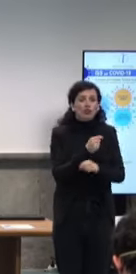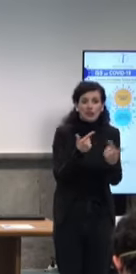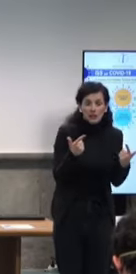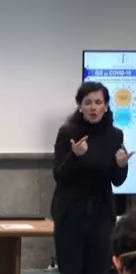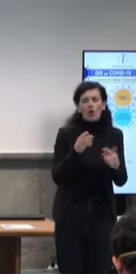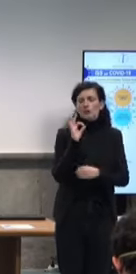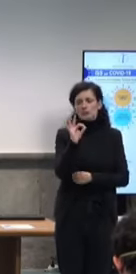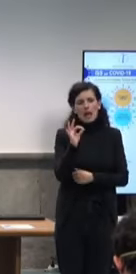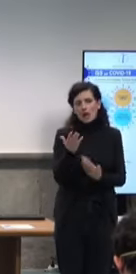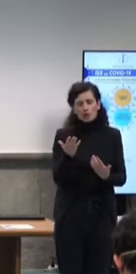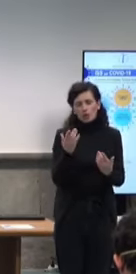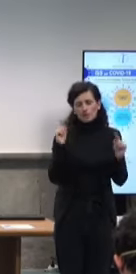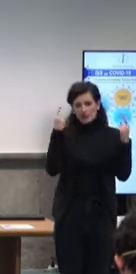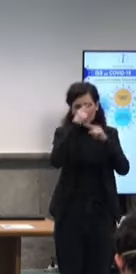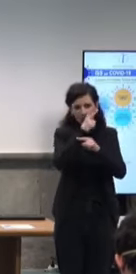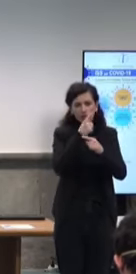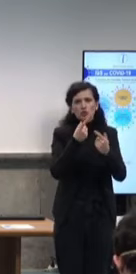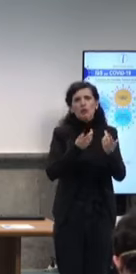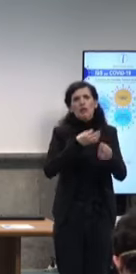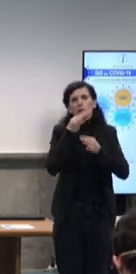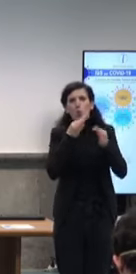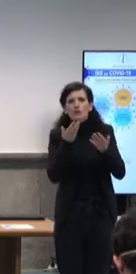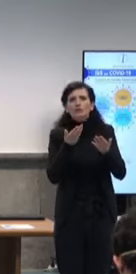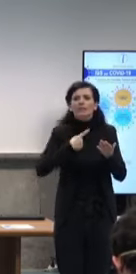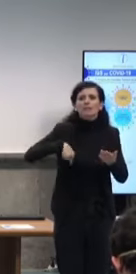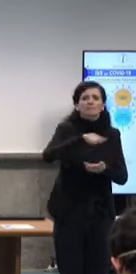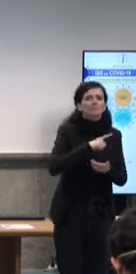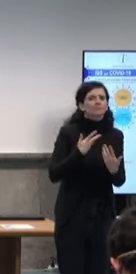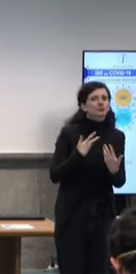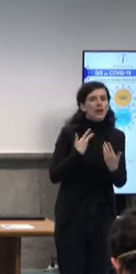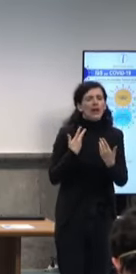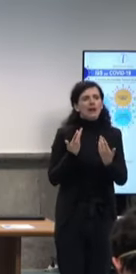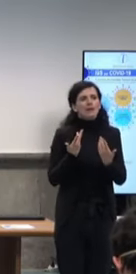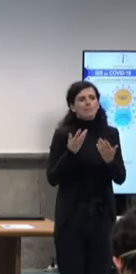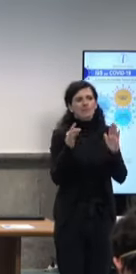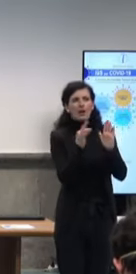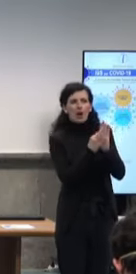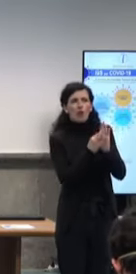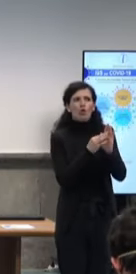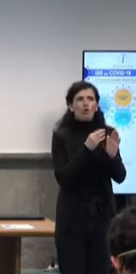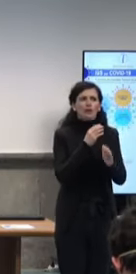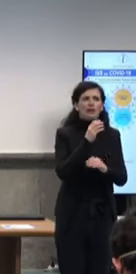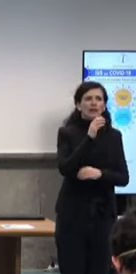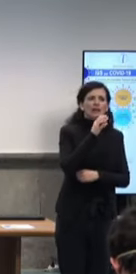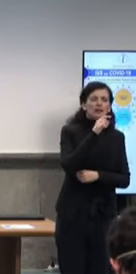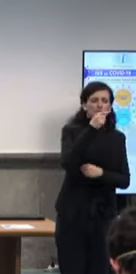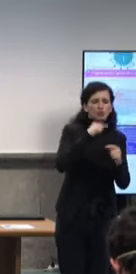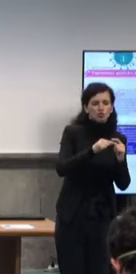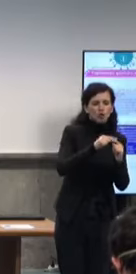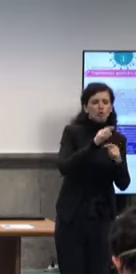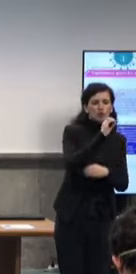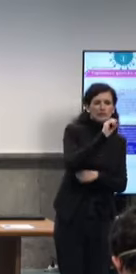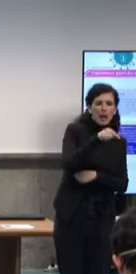dovremo immaginare di convivere con dei valori di r0 stimabili intorno allo 0 5 sotto lo 0 5